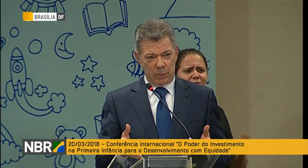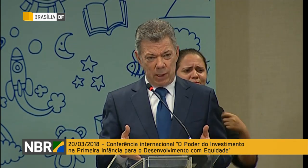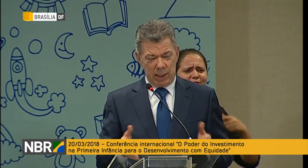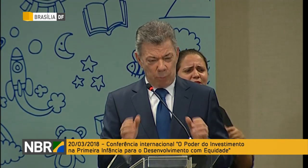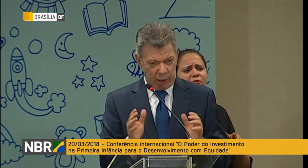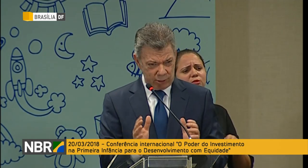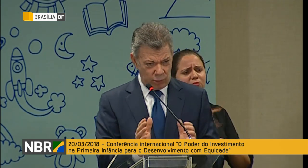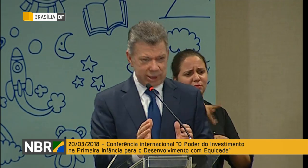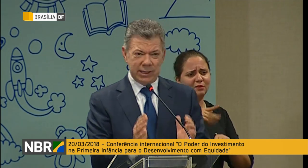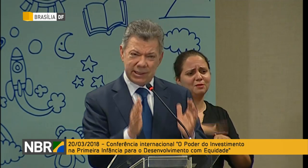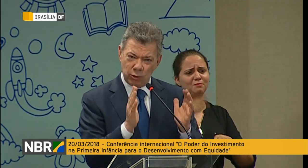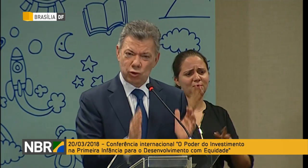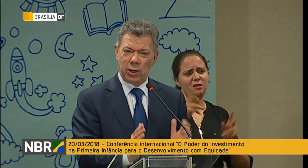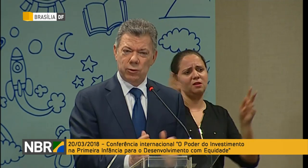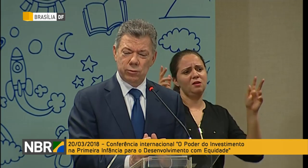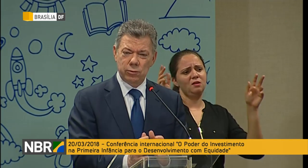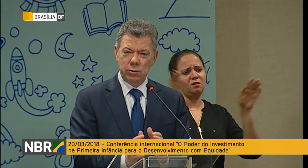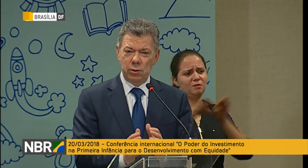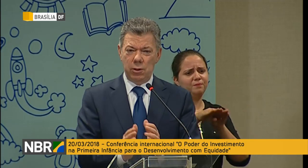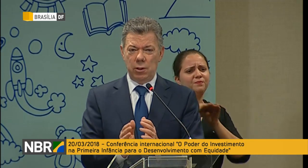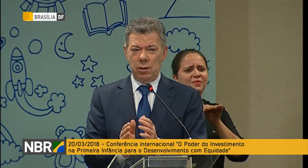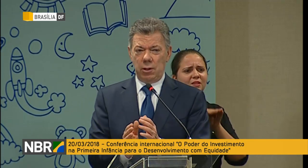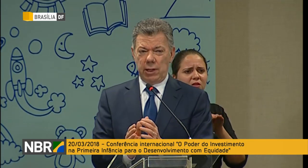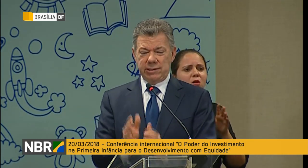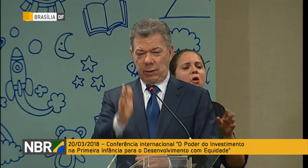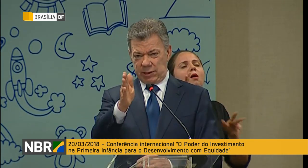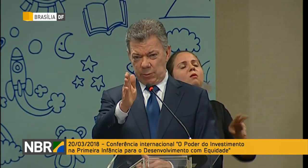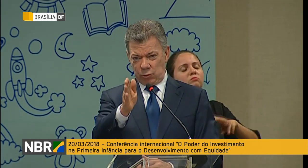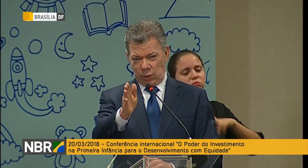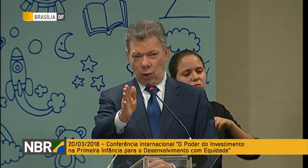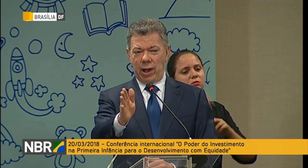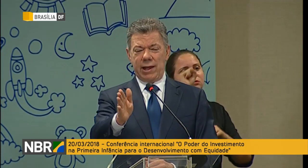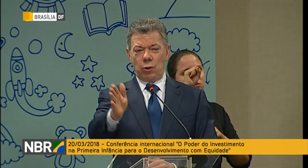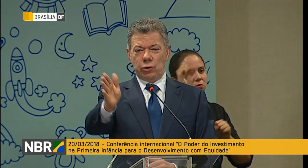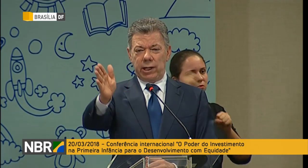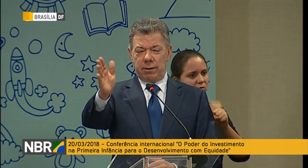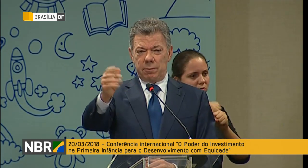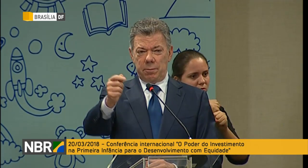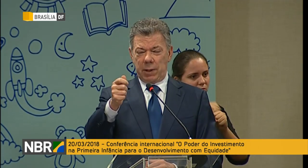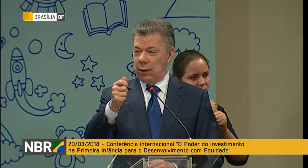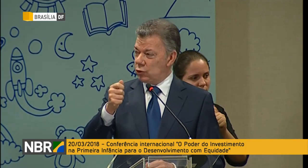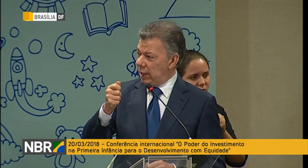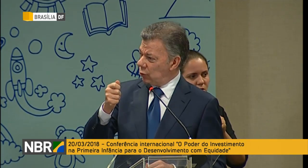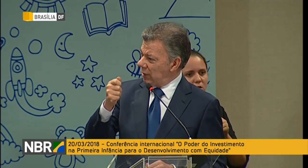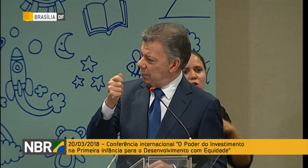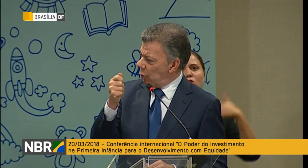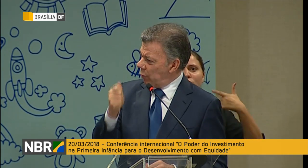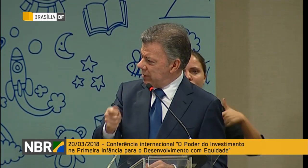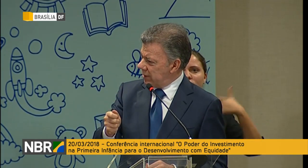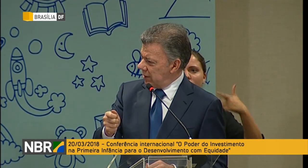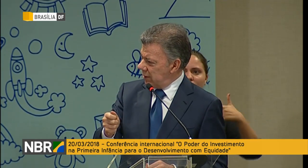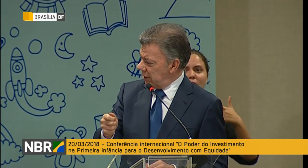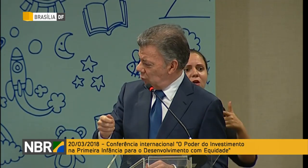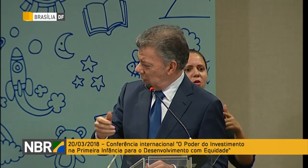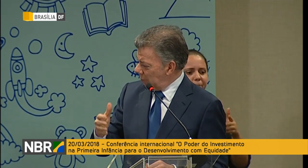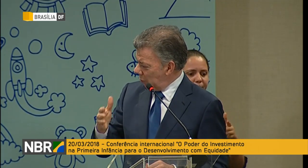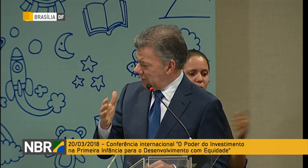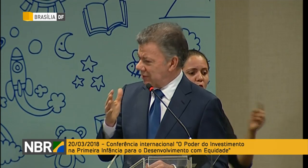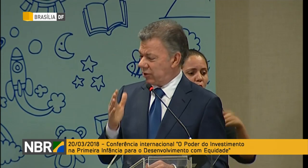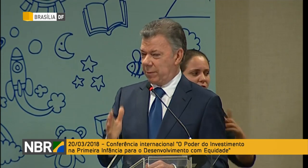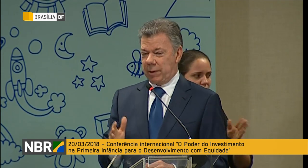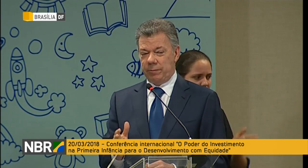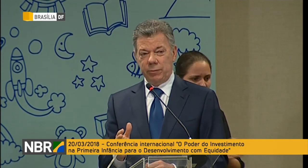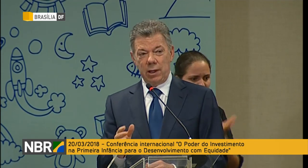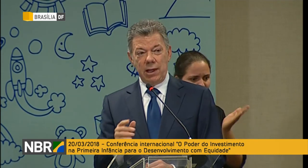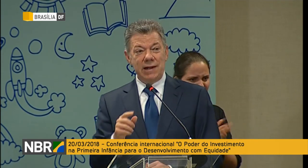precisávamos de um país mais equitativo. E para isso, há mais ou menos 8 anos, nós estamos traçando nossos objetivos